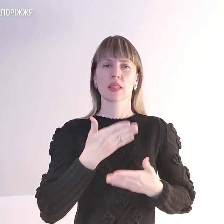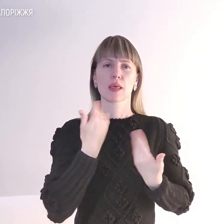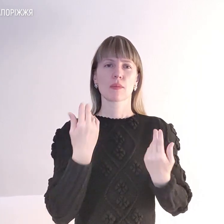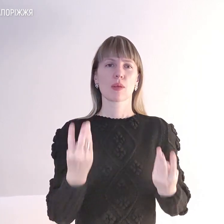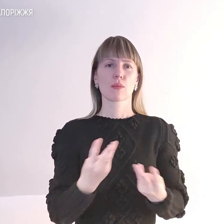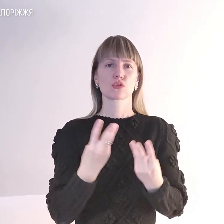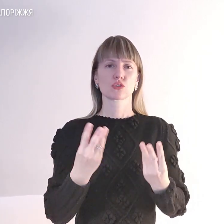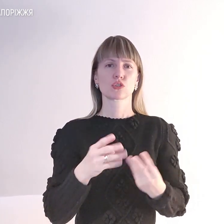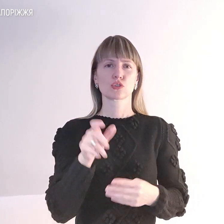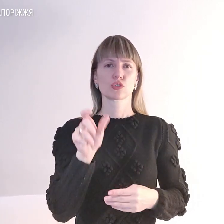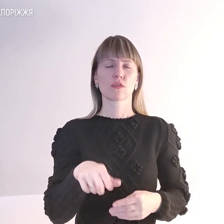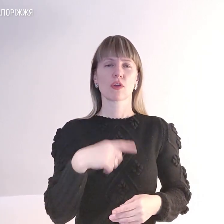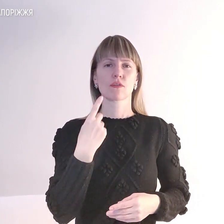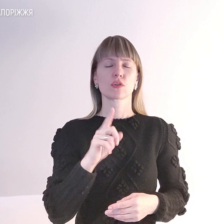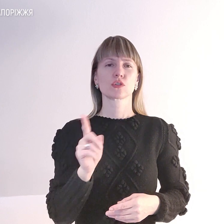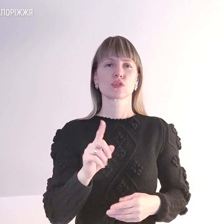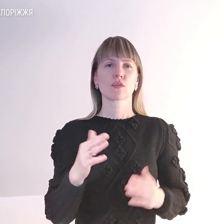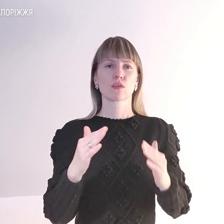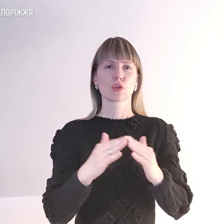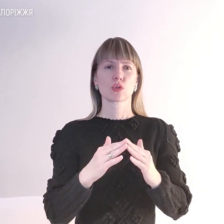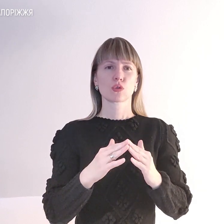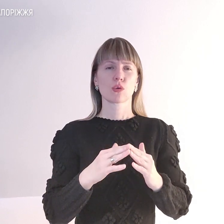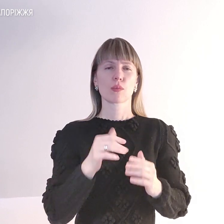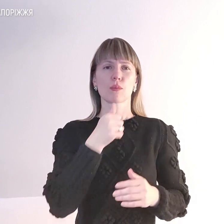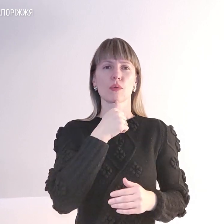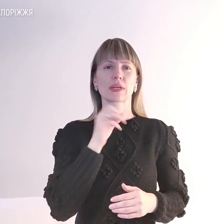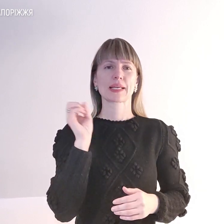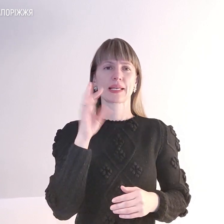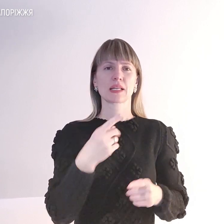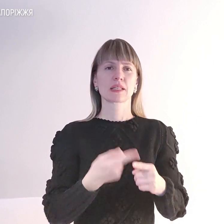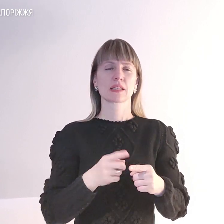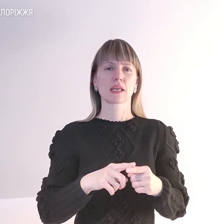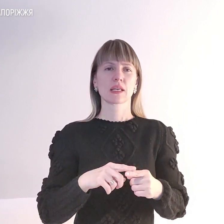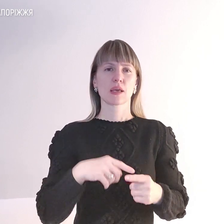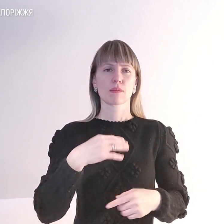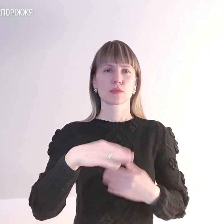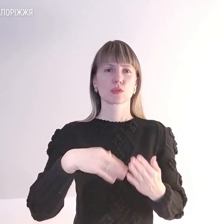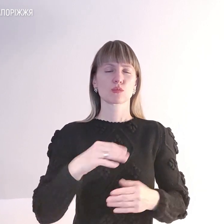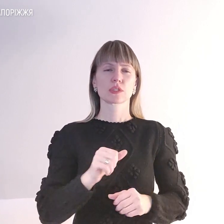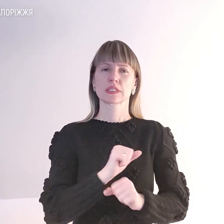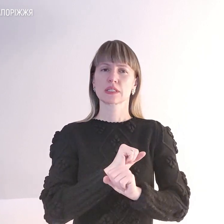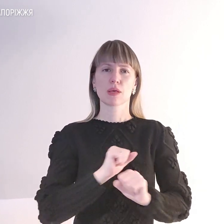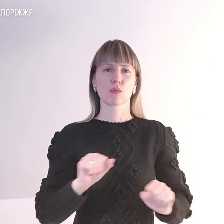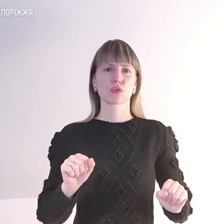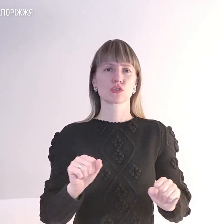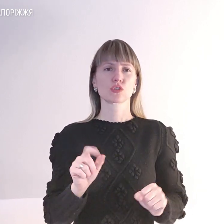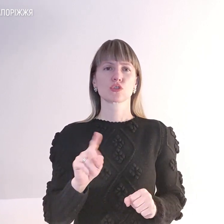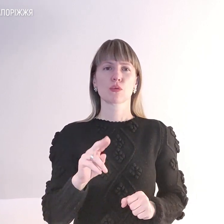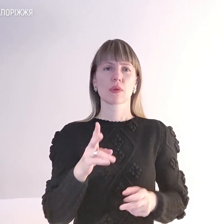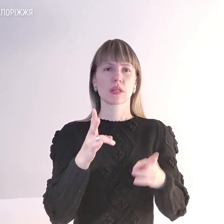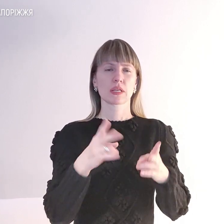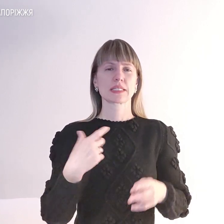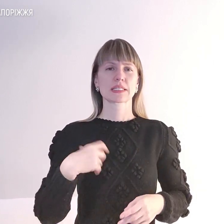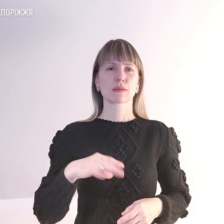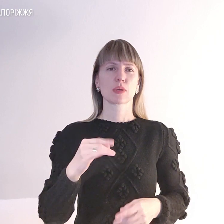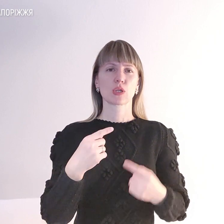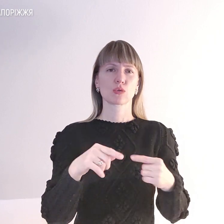пожежі. Чоловік наголошує, що вдома пробувати кидати такі бандерос-мозі в жодному разі не можна, аби не травмувати себе та інших і не